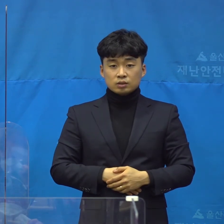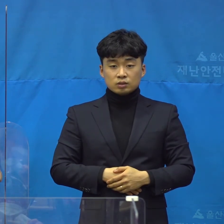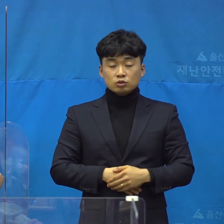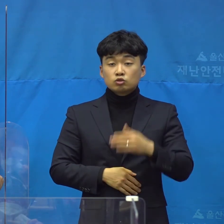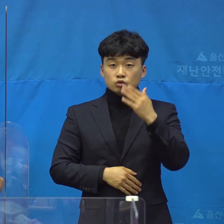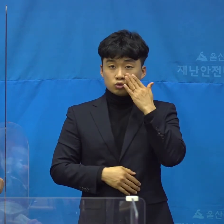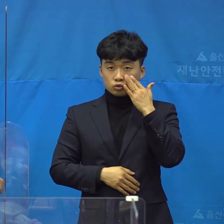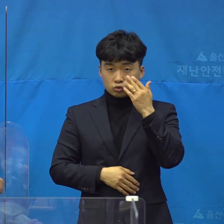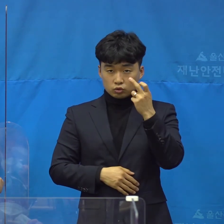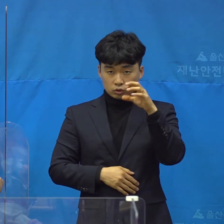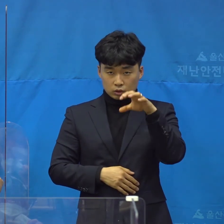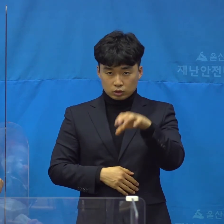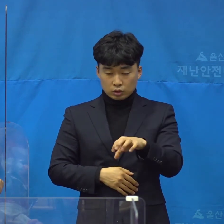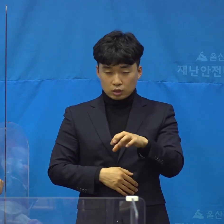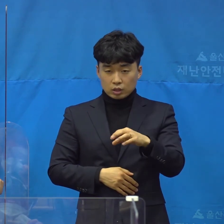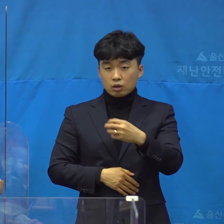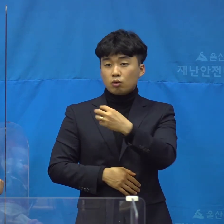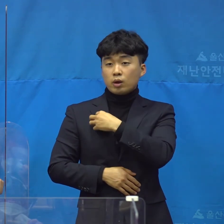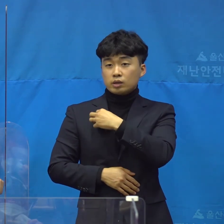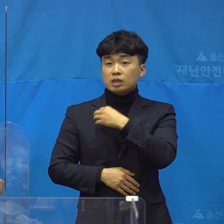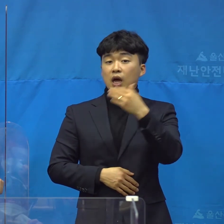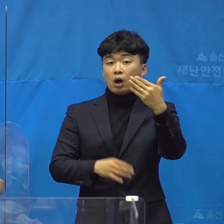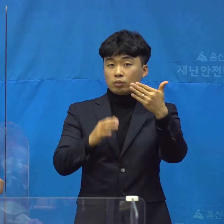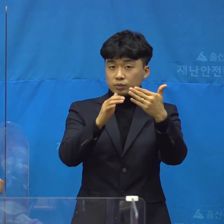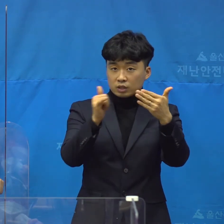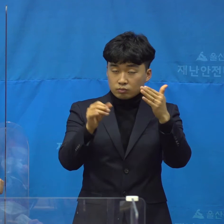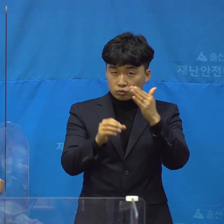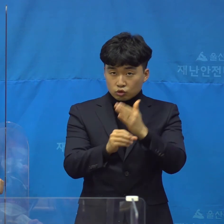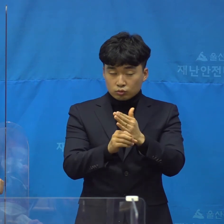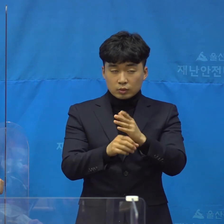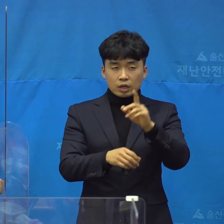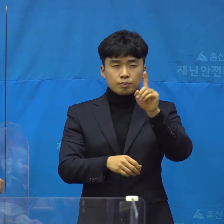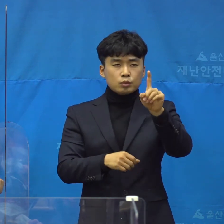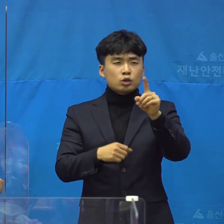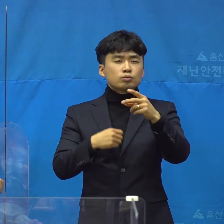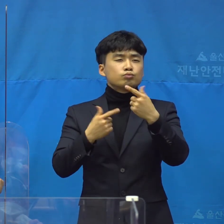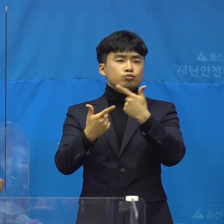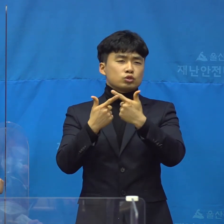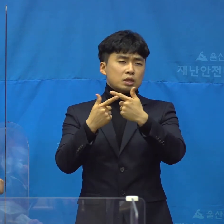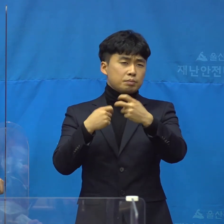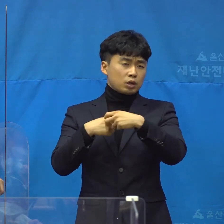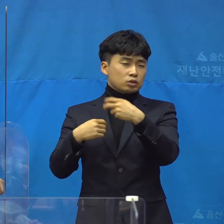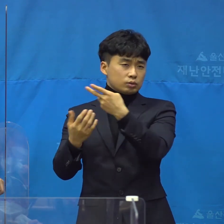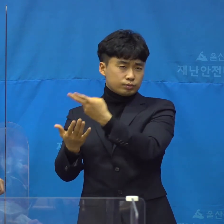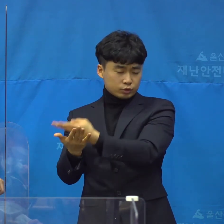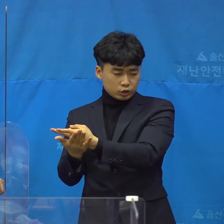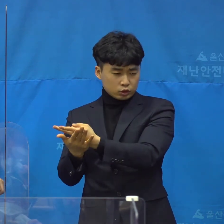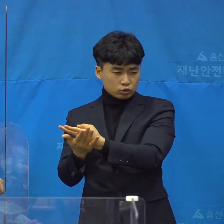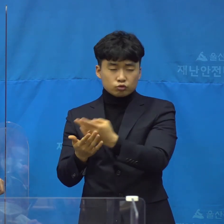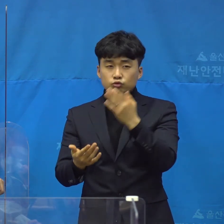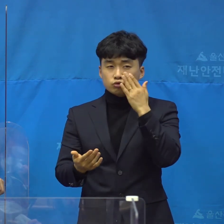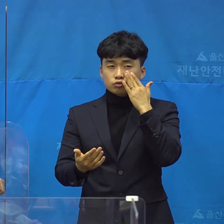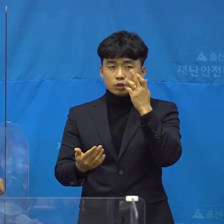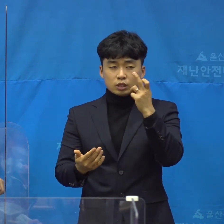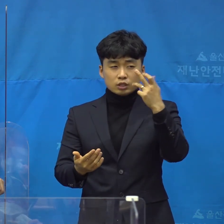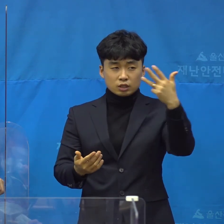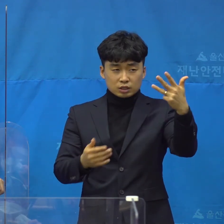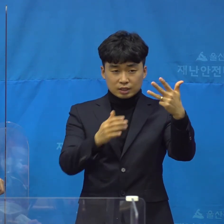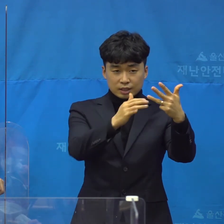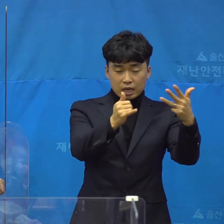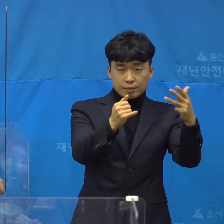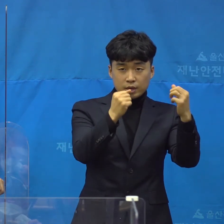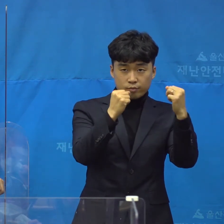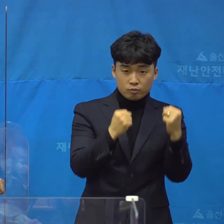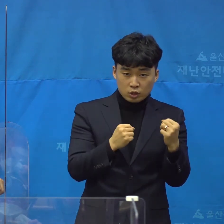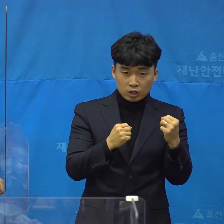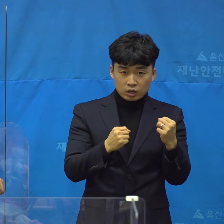그 울산에 있는 전체 병원이 9명인데 한 분은 부산에 병원에 계시고 8명이 이제 있다는 얘기인데 그중 한